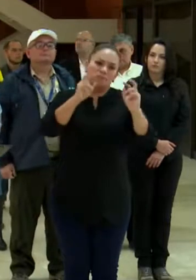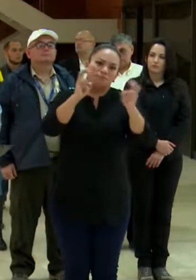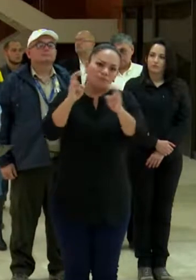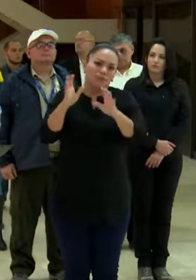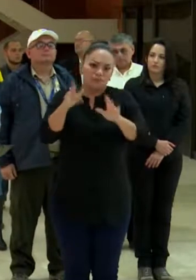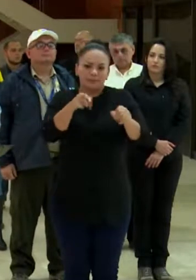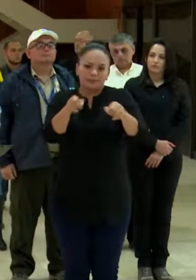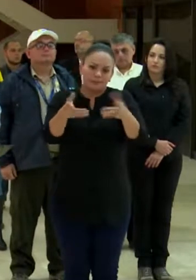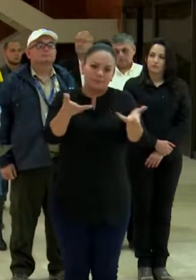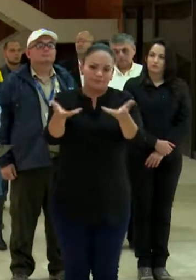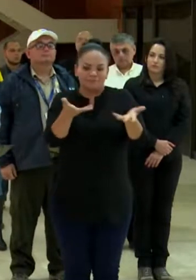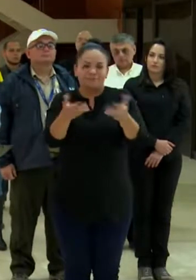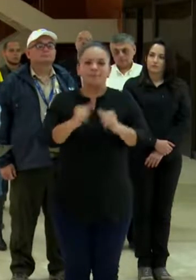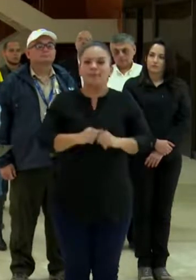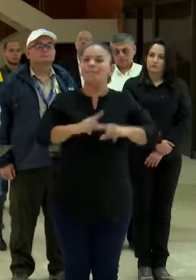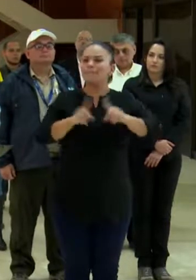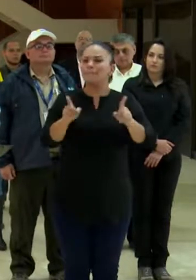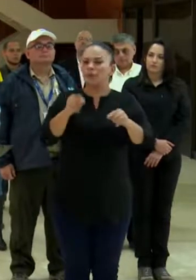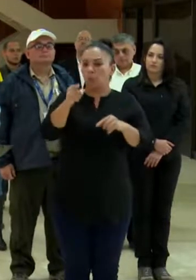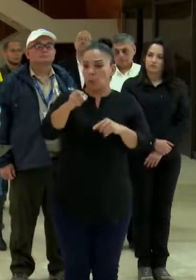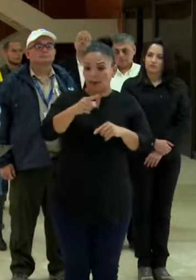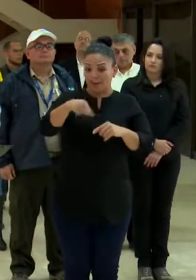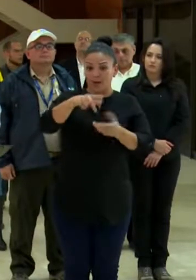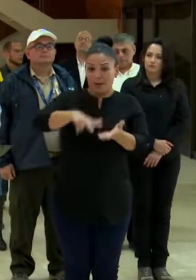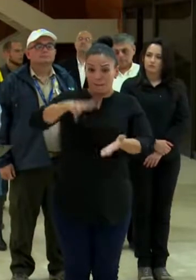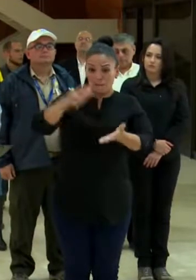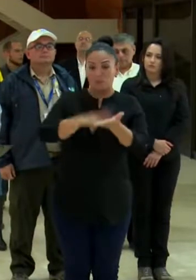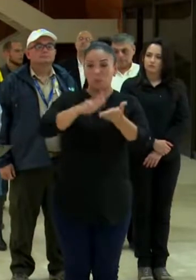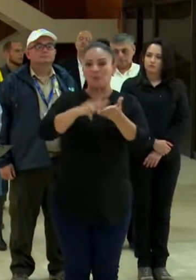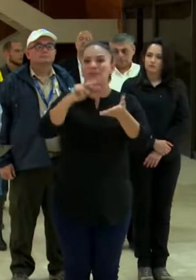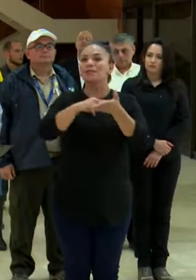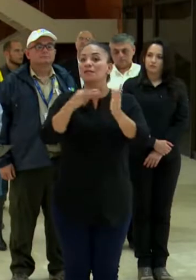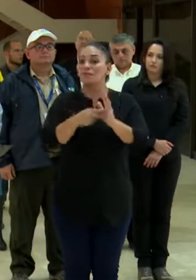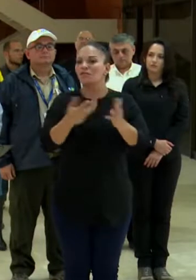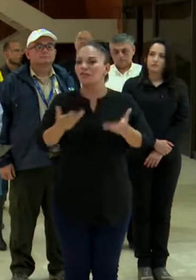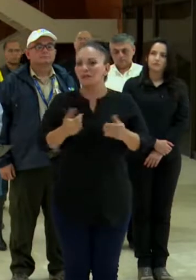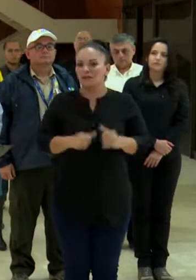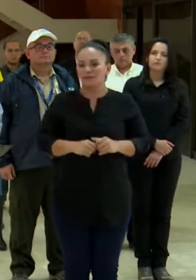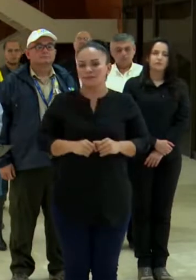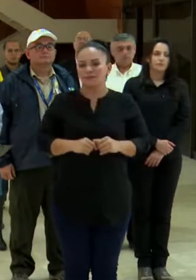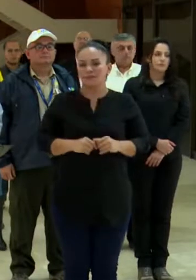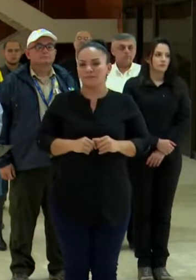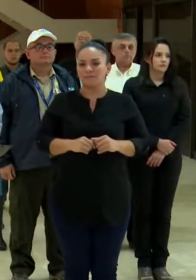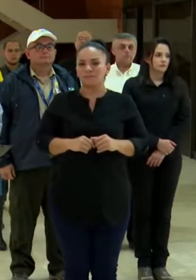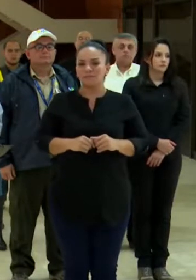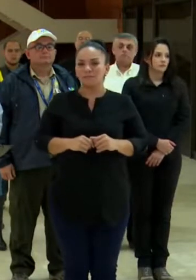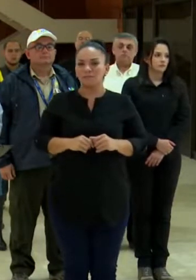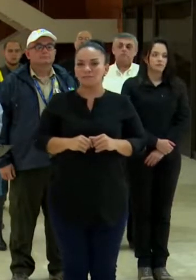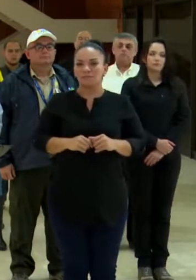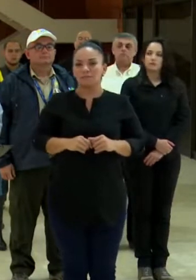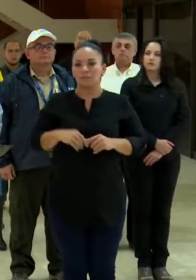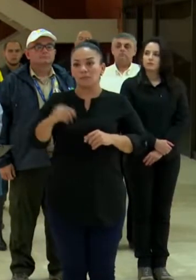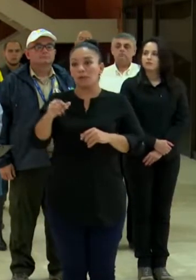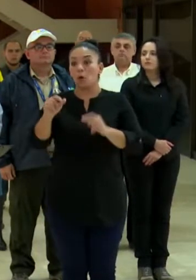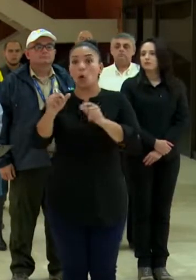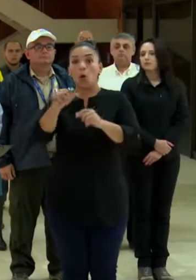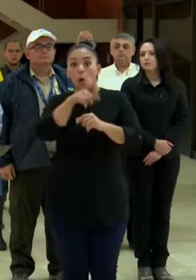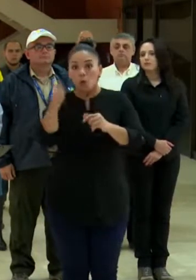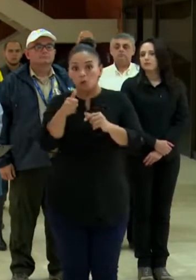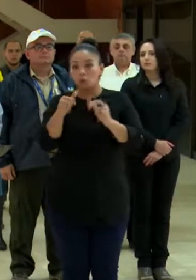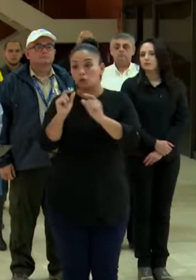diferencias, implica que los otros grupos de empleados